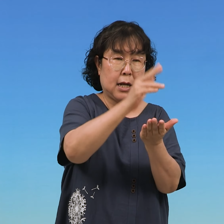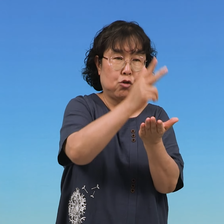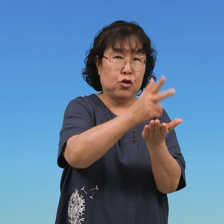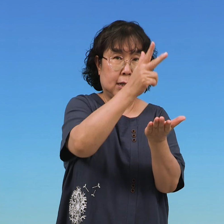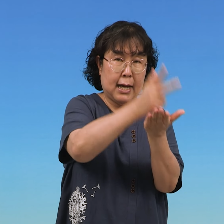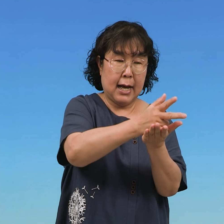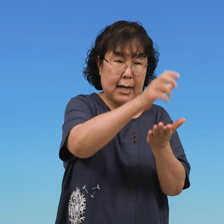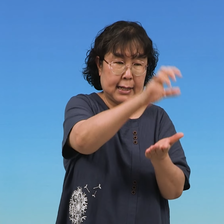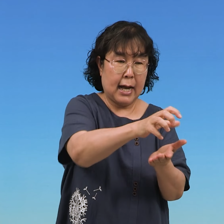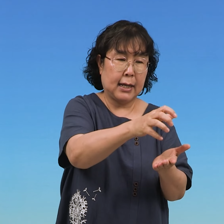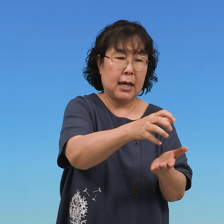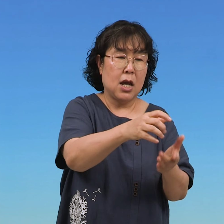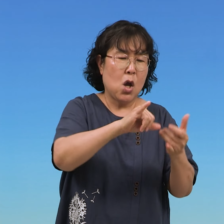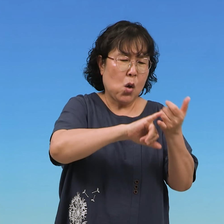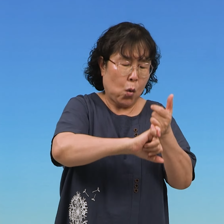읽었어요.